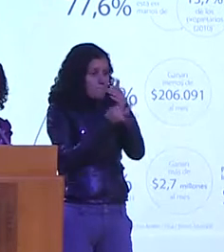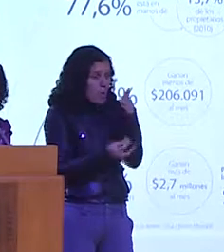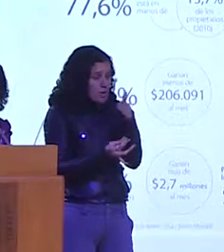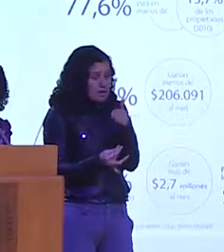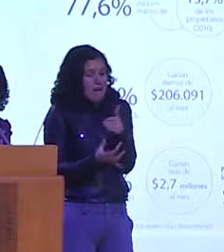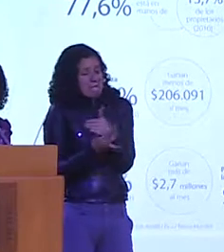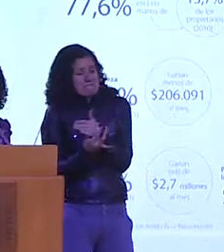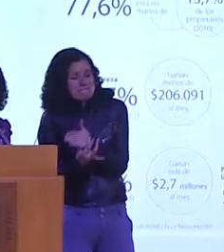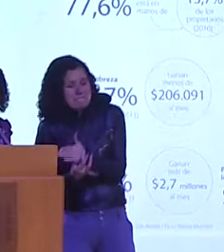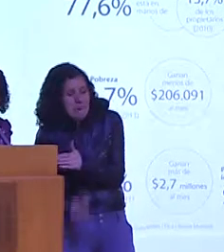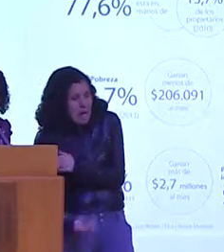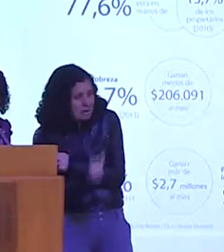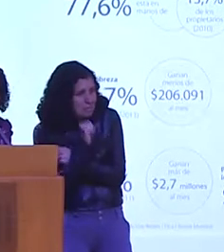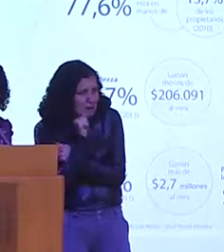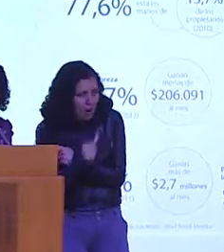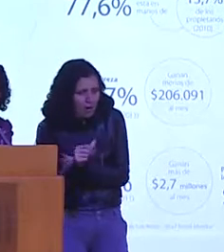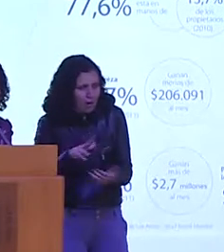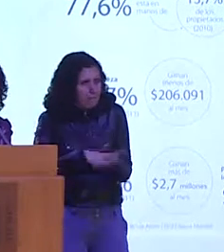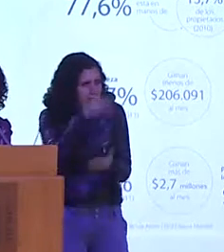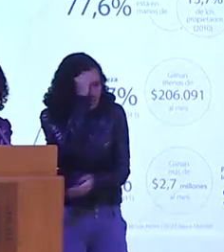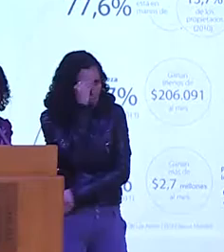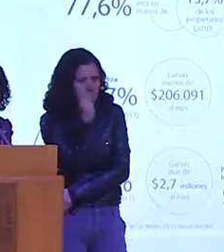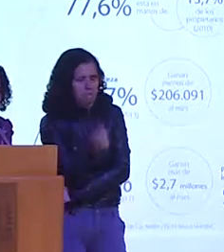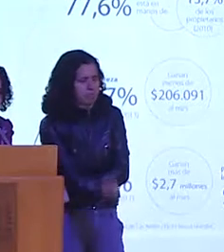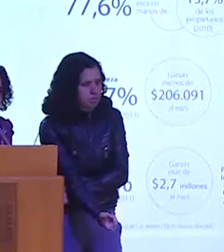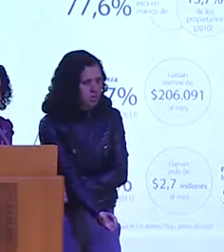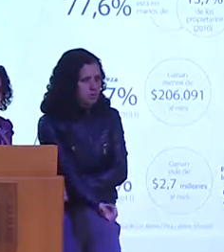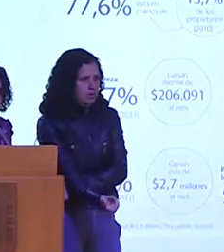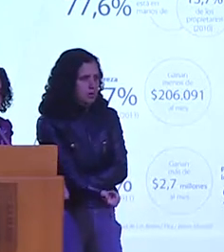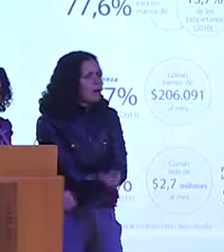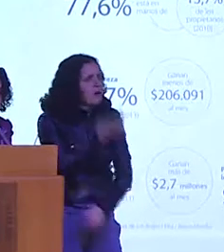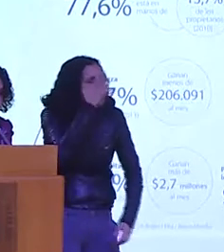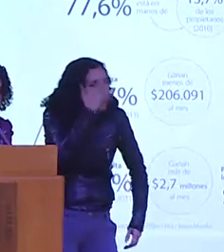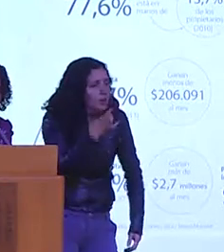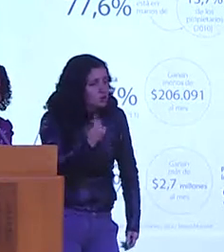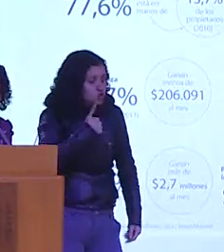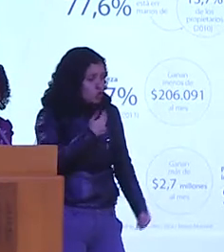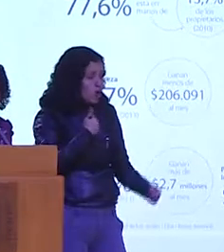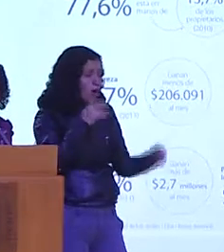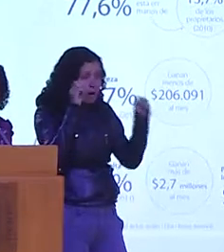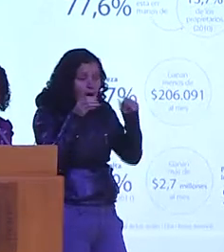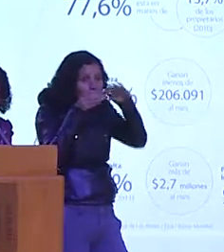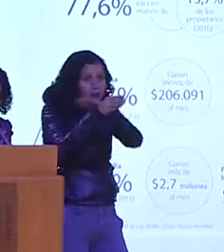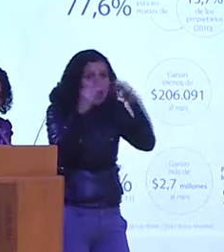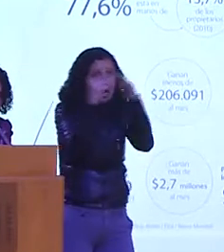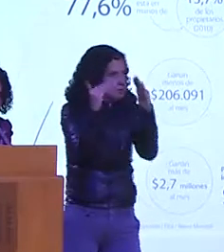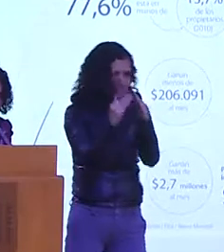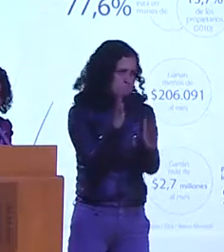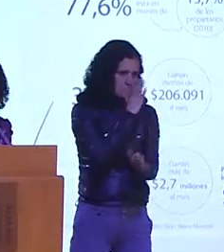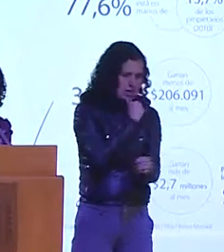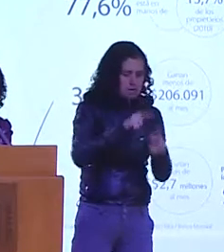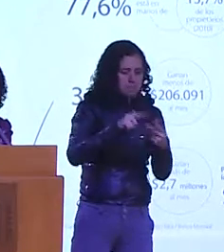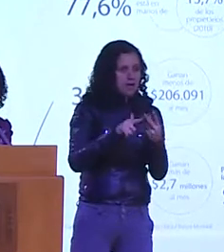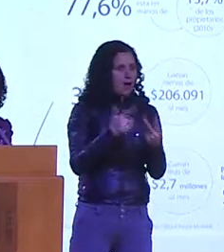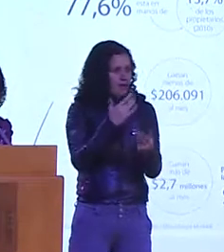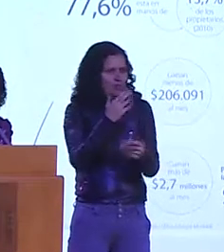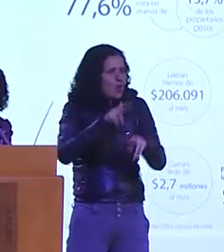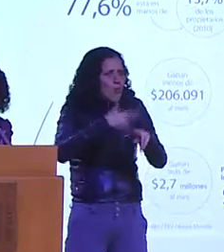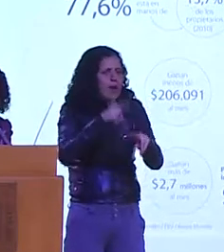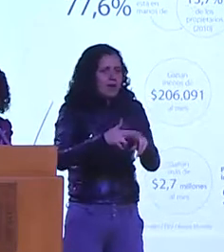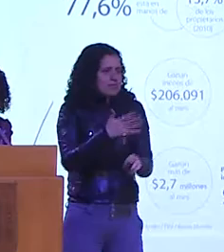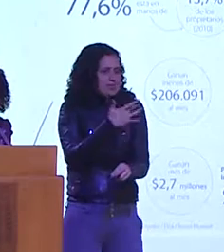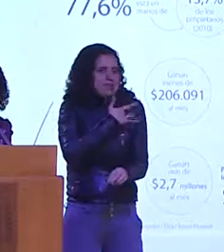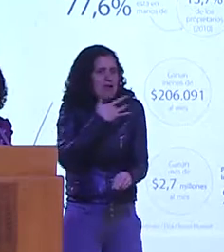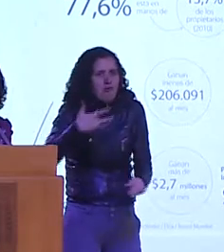aprenden menos. Y aprenden menos porque si no tenemos acceso a la vivienda, al saneamiento básico,